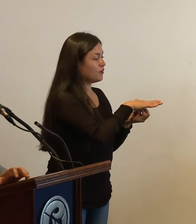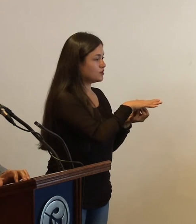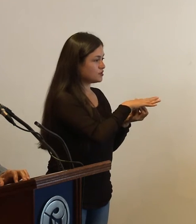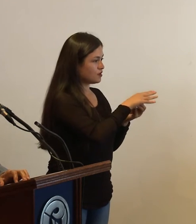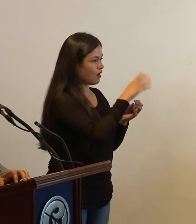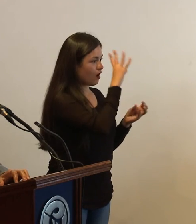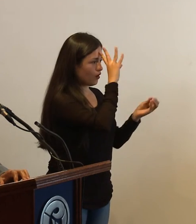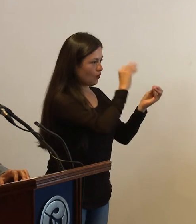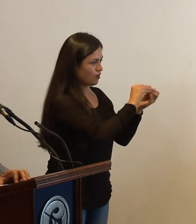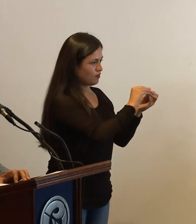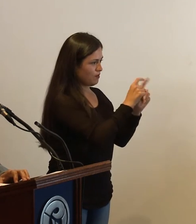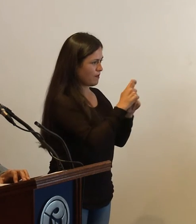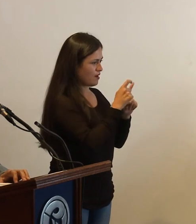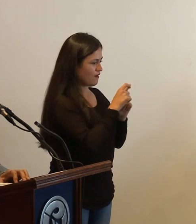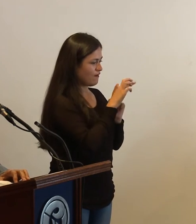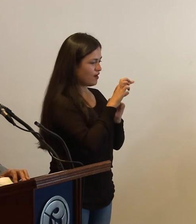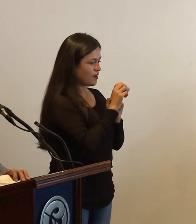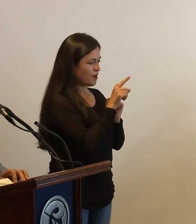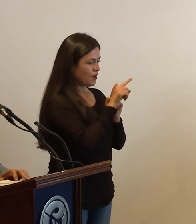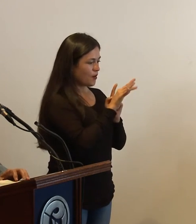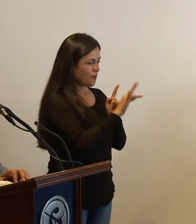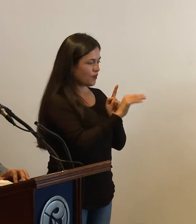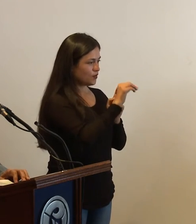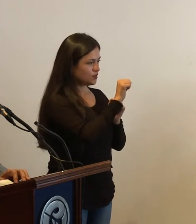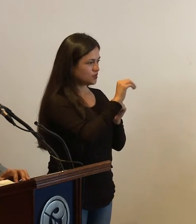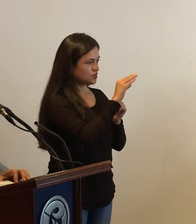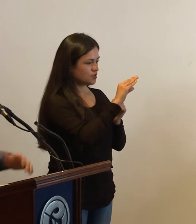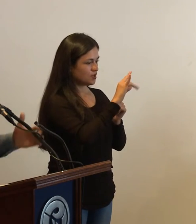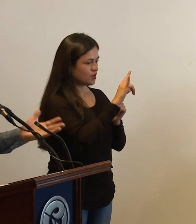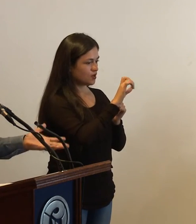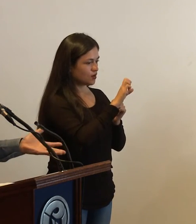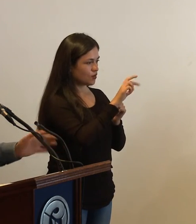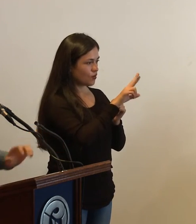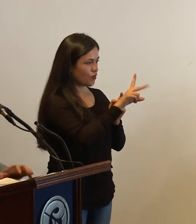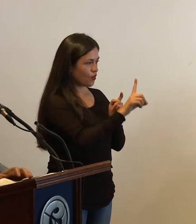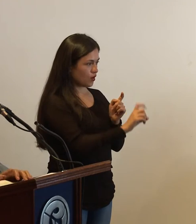sea, nosotros somos amigos